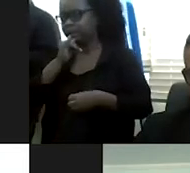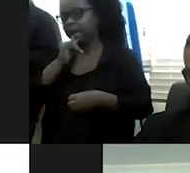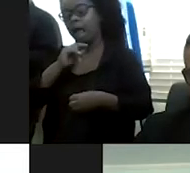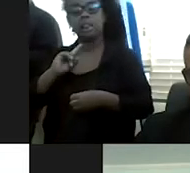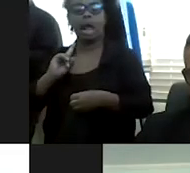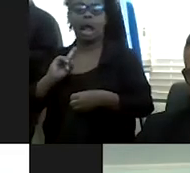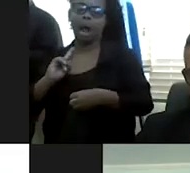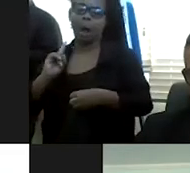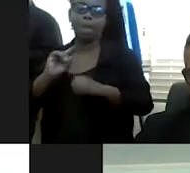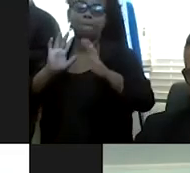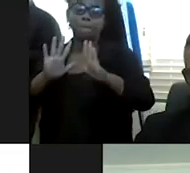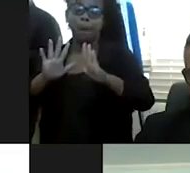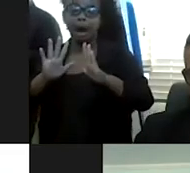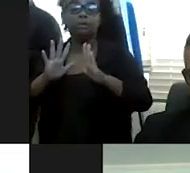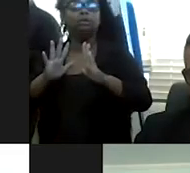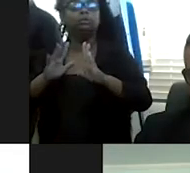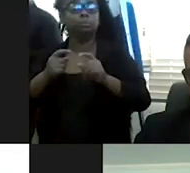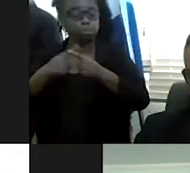na vacinação.